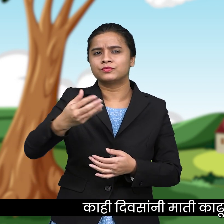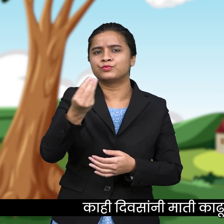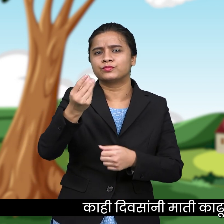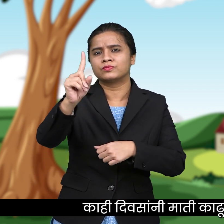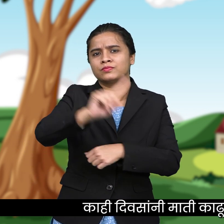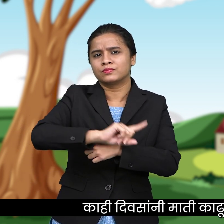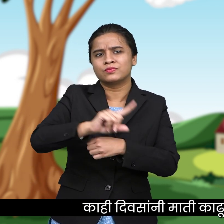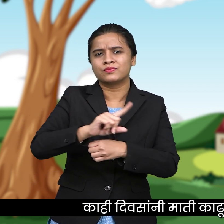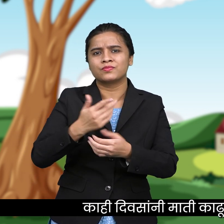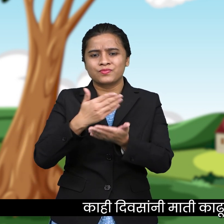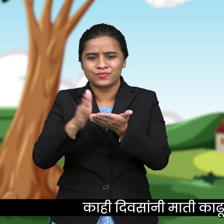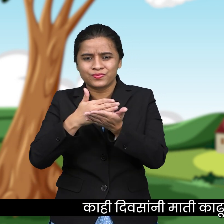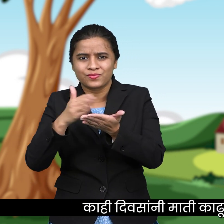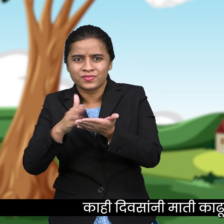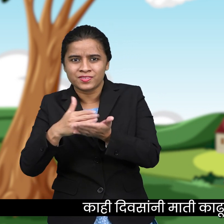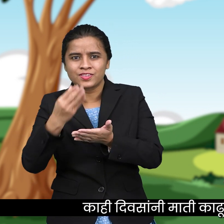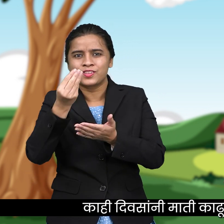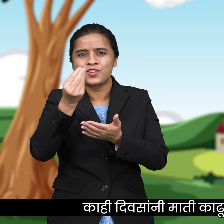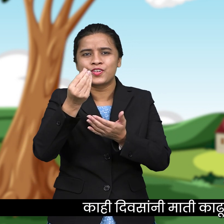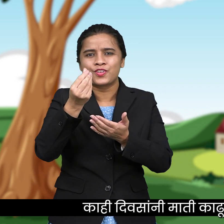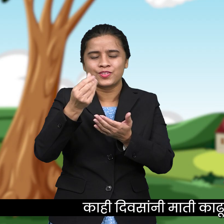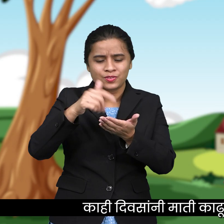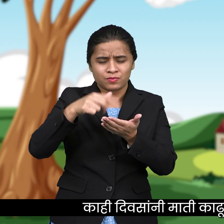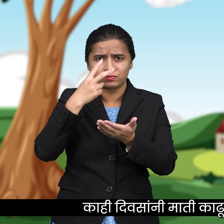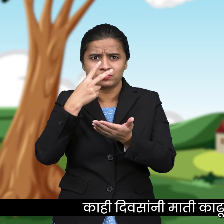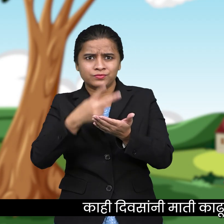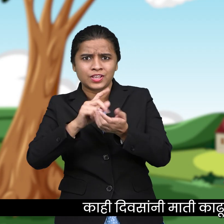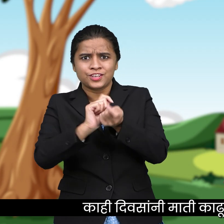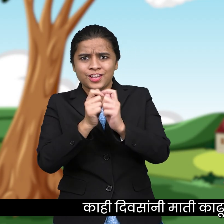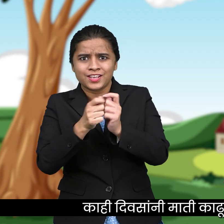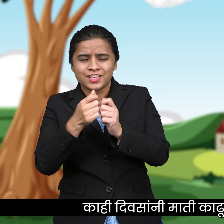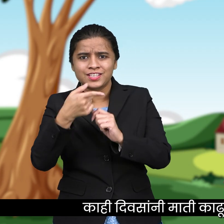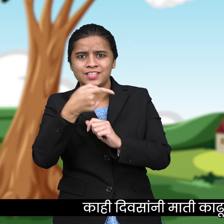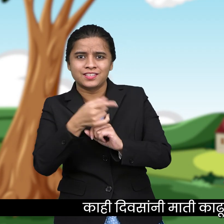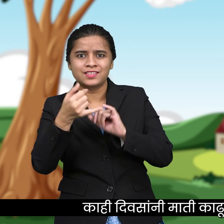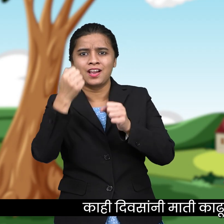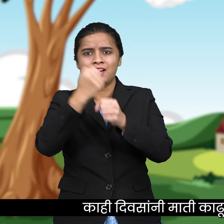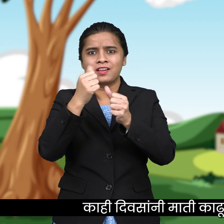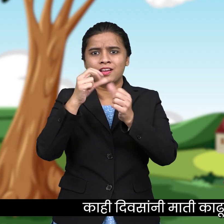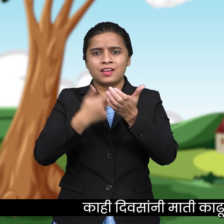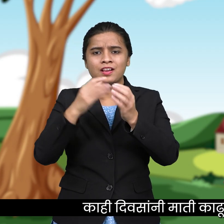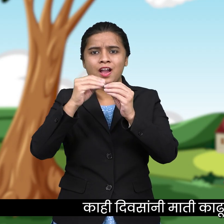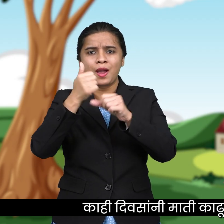काही दिवसांनी माती काढून टाका आणि कचऱ्यातील बदल पहा.